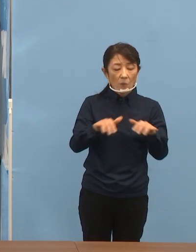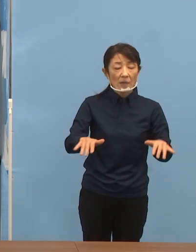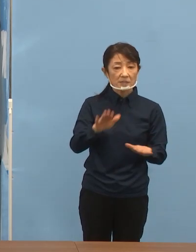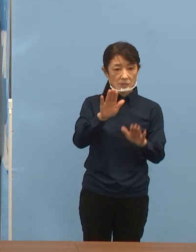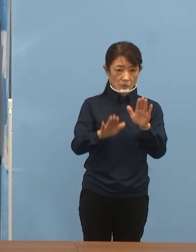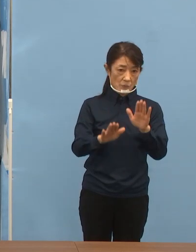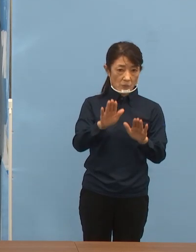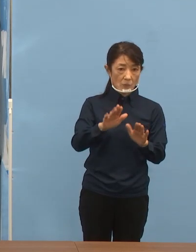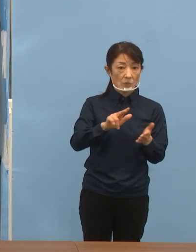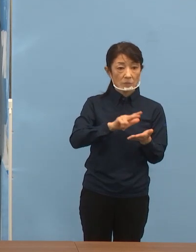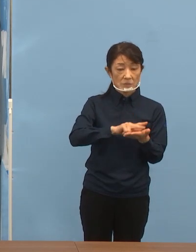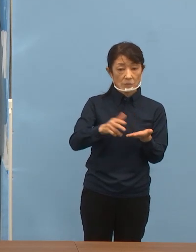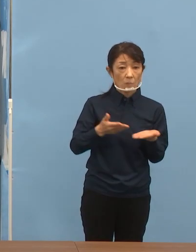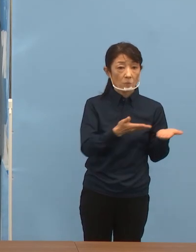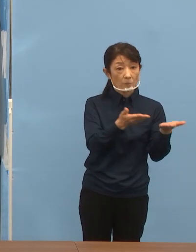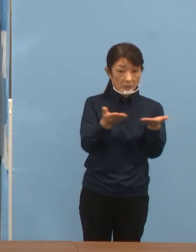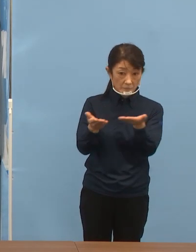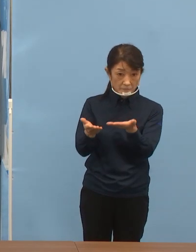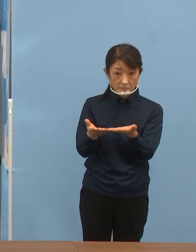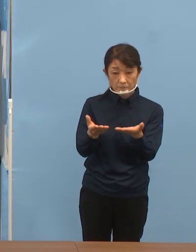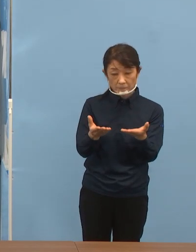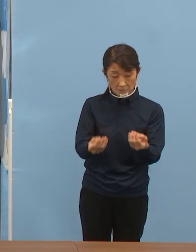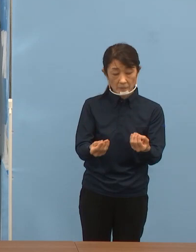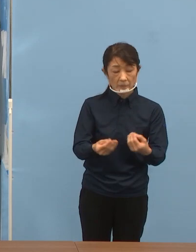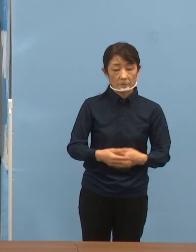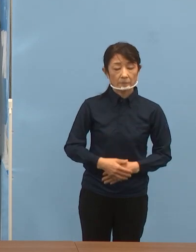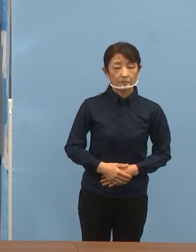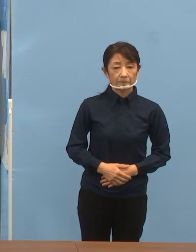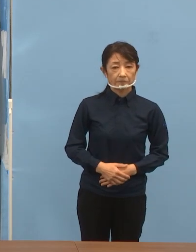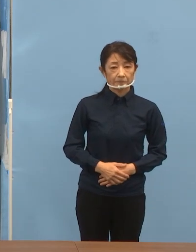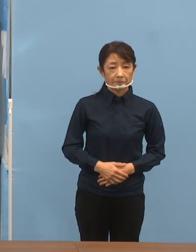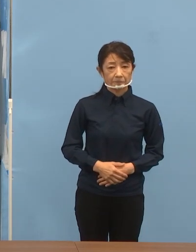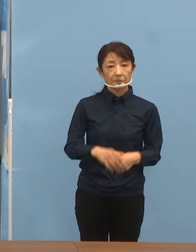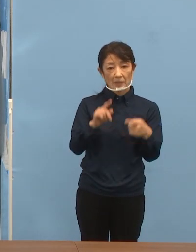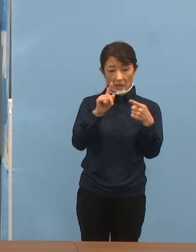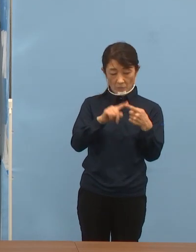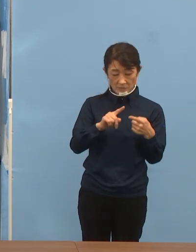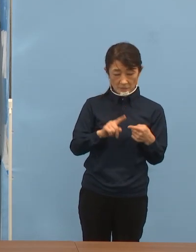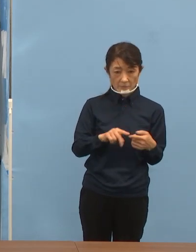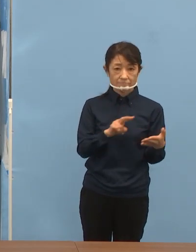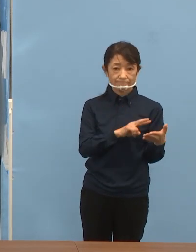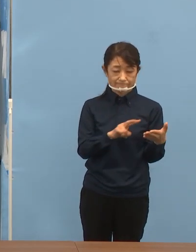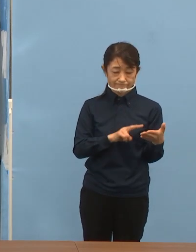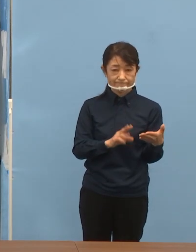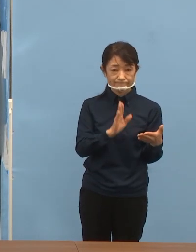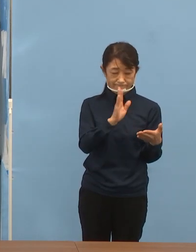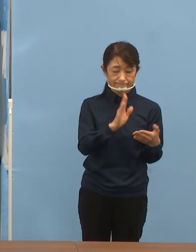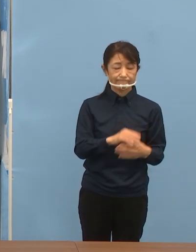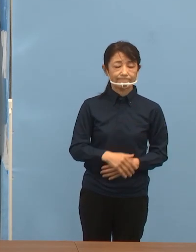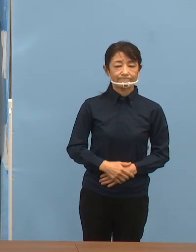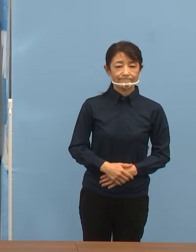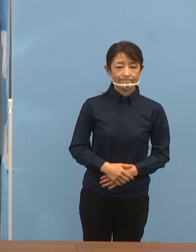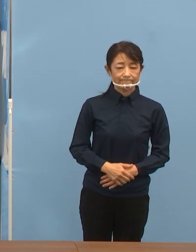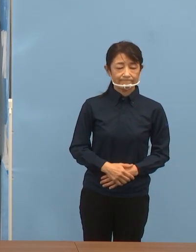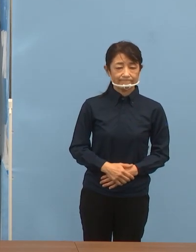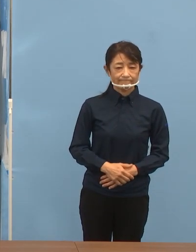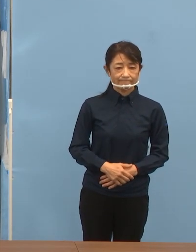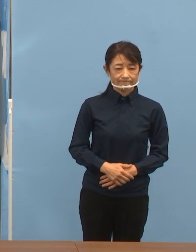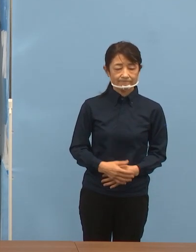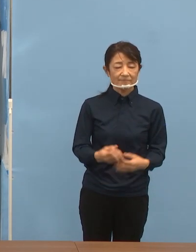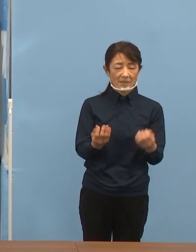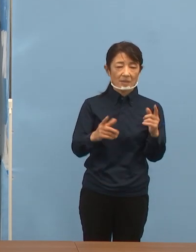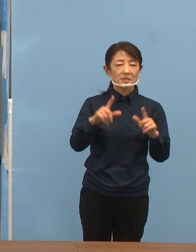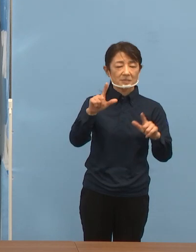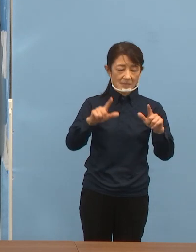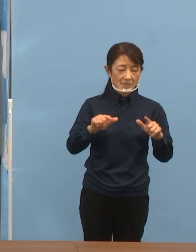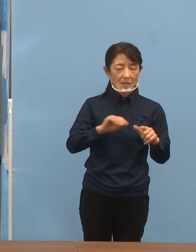料をお配りしてますね、手元にあります、お配りしてますので、合わせてご覧いただければと思いますが、新型コロナウイルス感